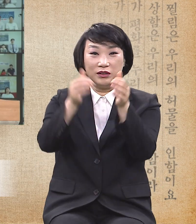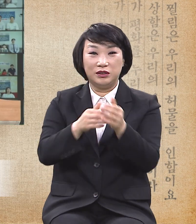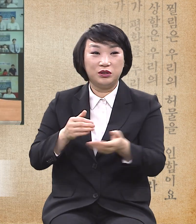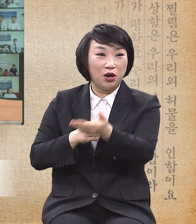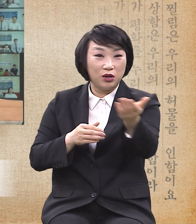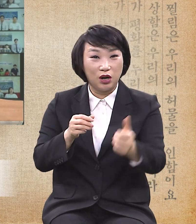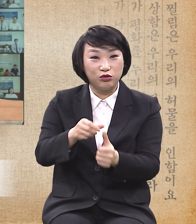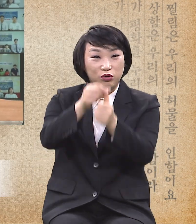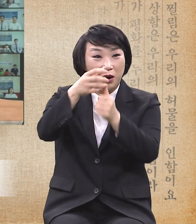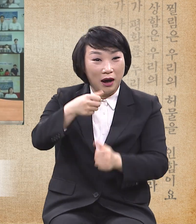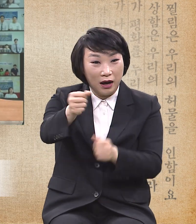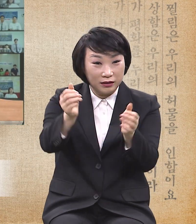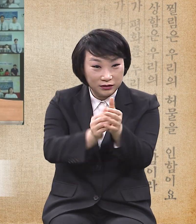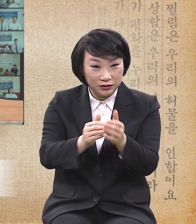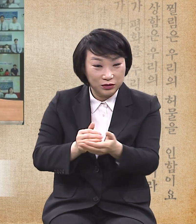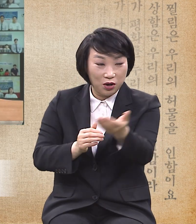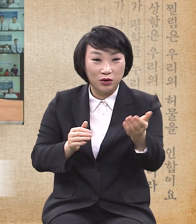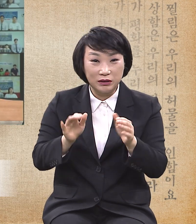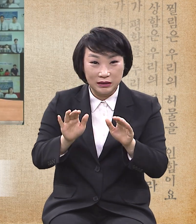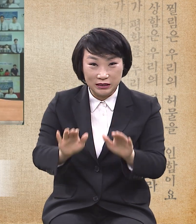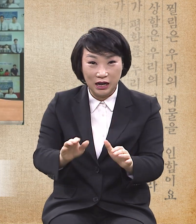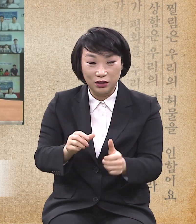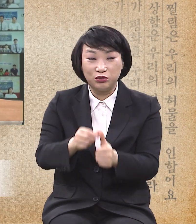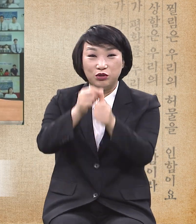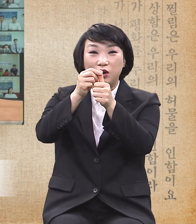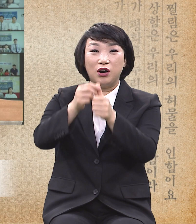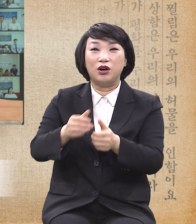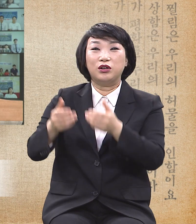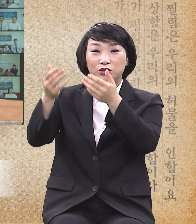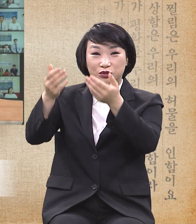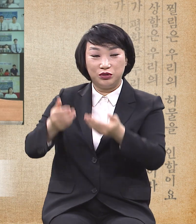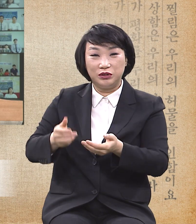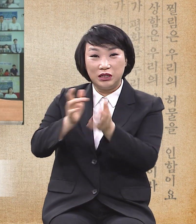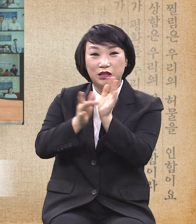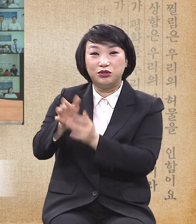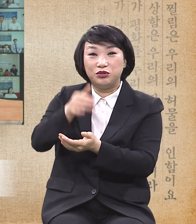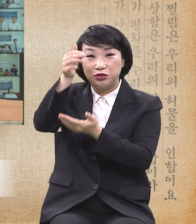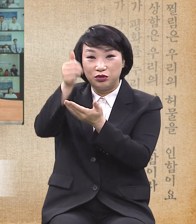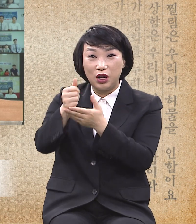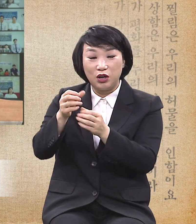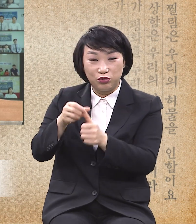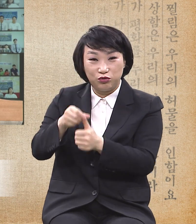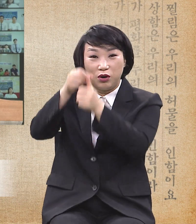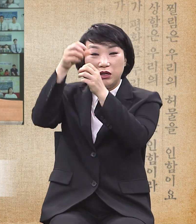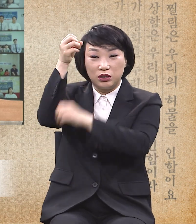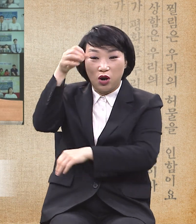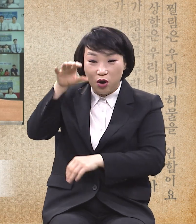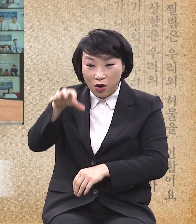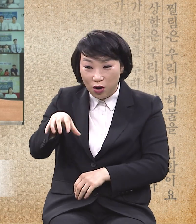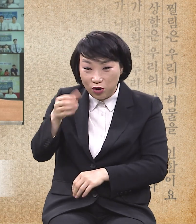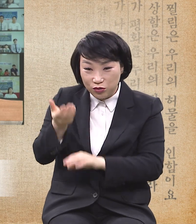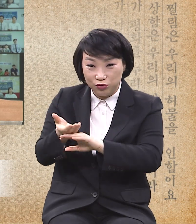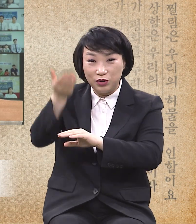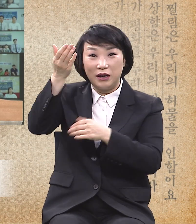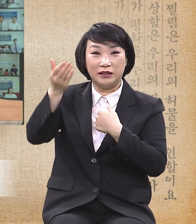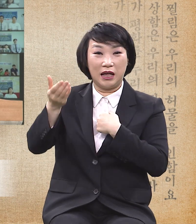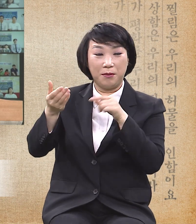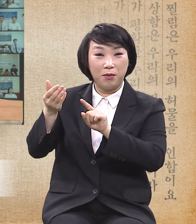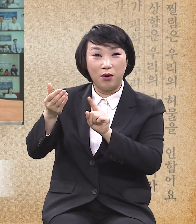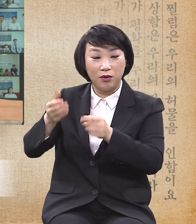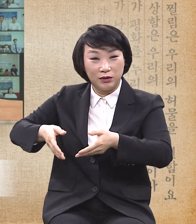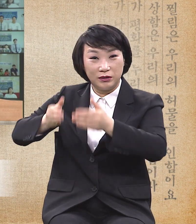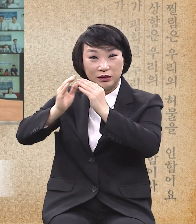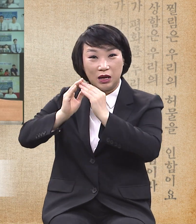너희가 구원받았으면 구원하신 예수 그리스도의 구원의 토위에 너는